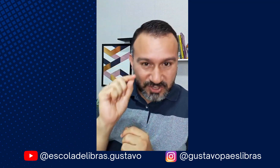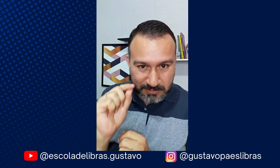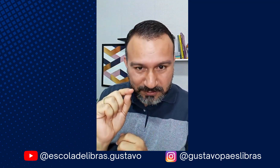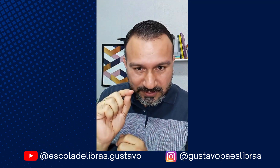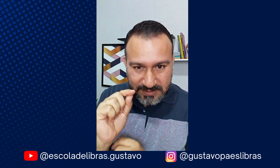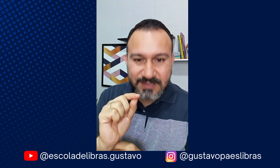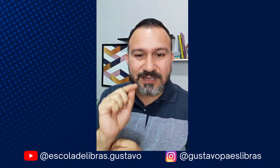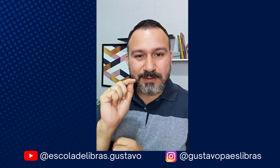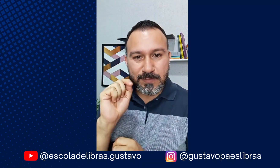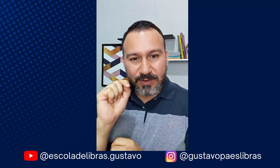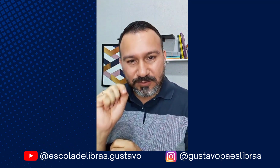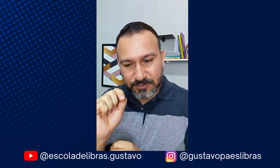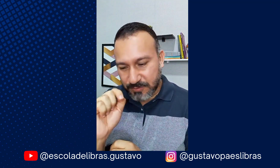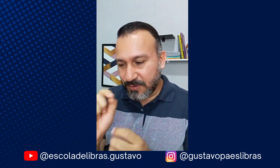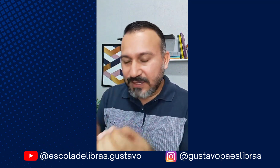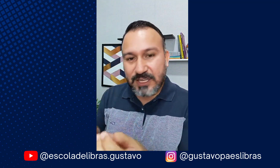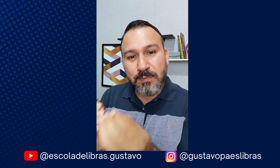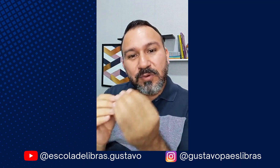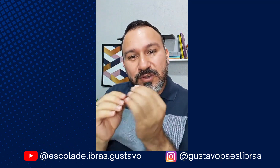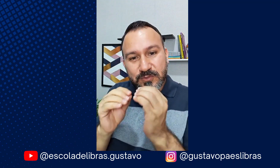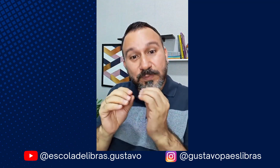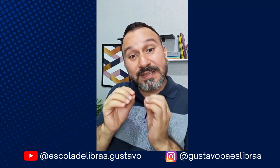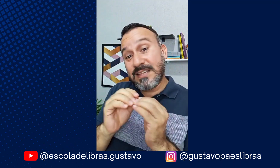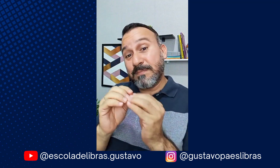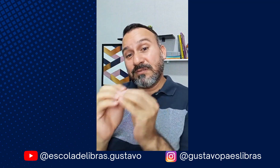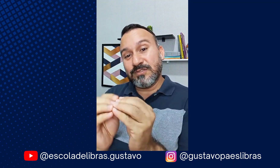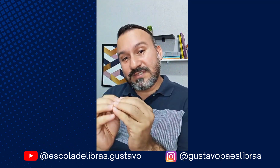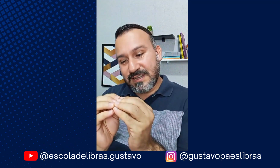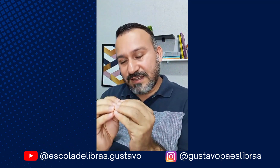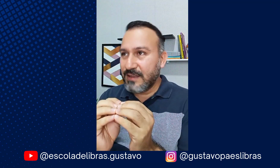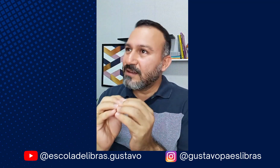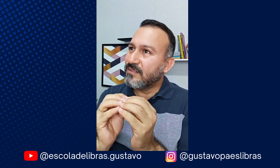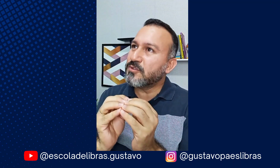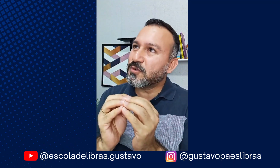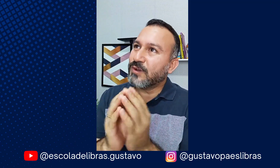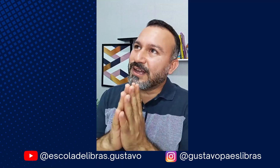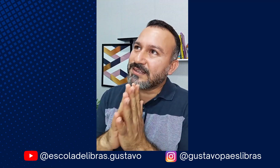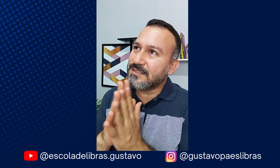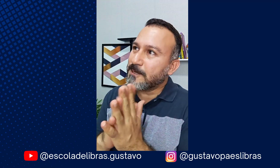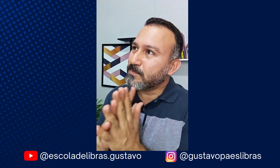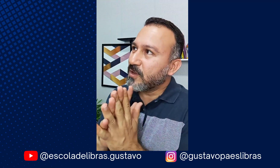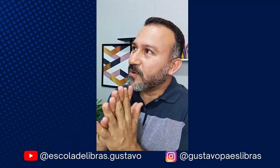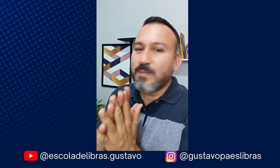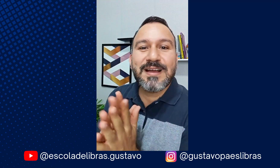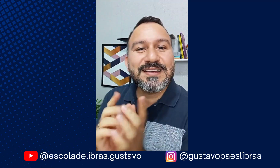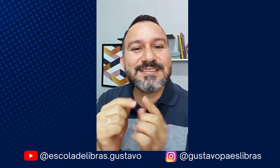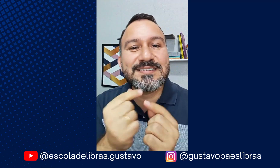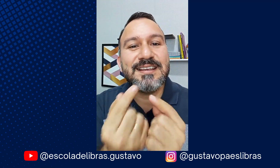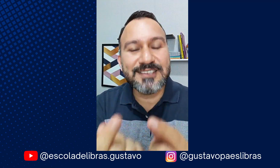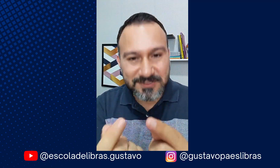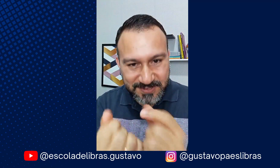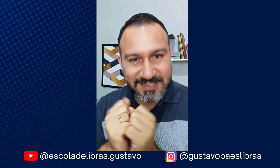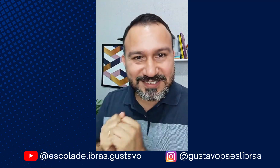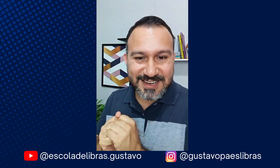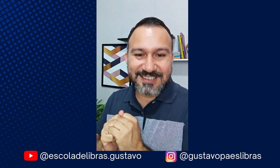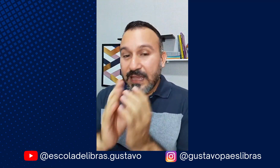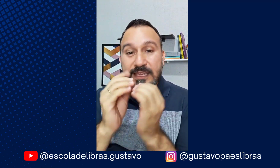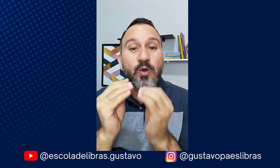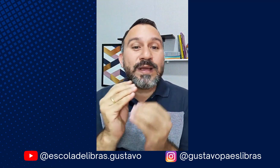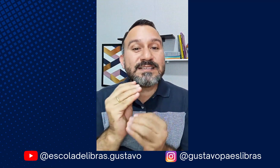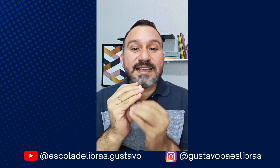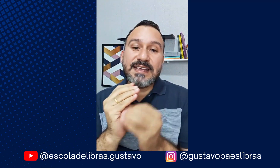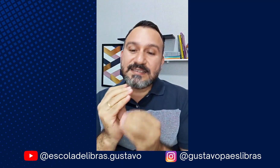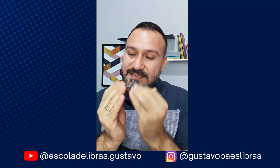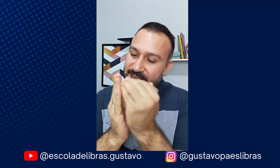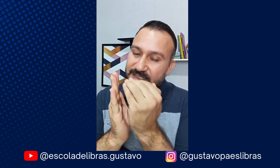Eu chamo você, meu aluno, e posso passar para você, vamos colocar assim, uma receita diferenciada. E